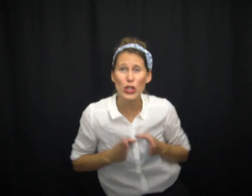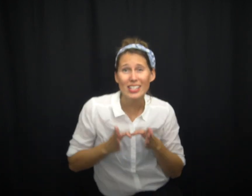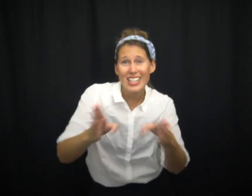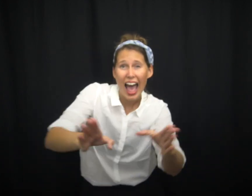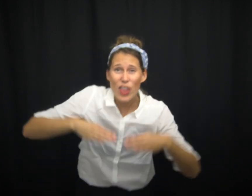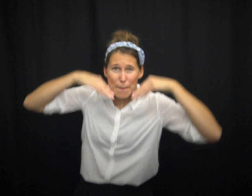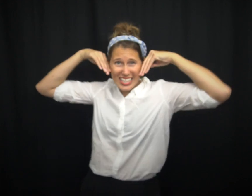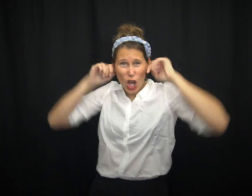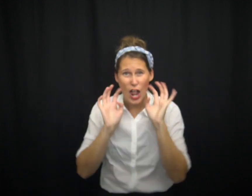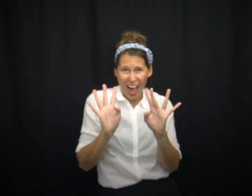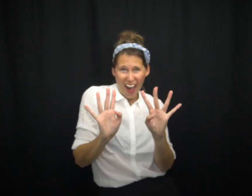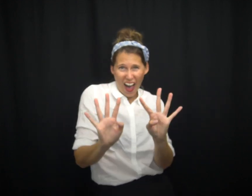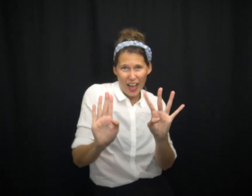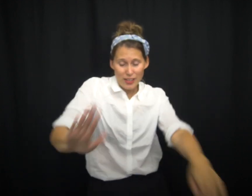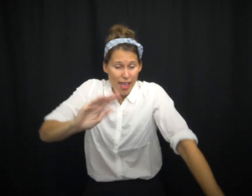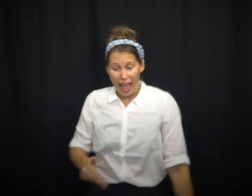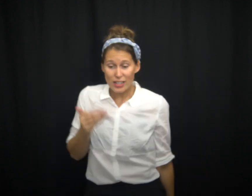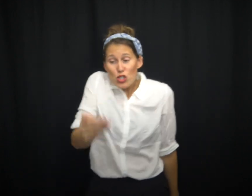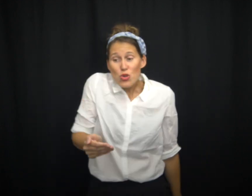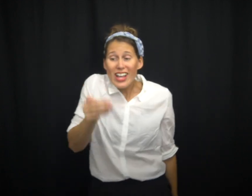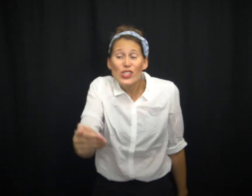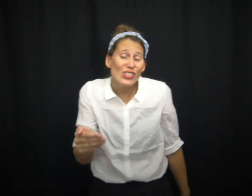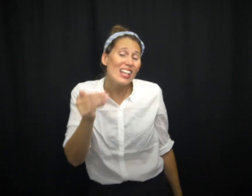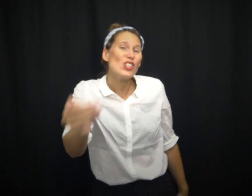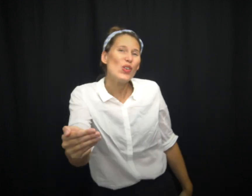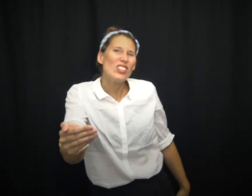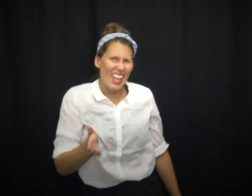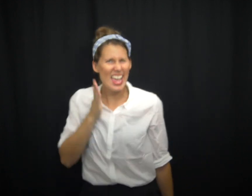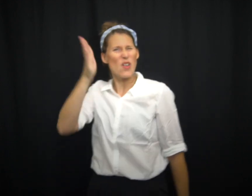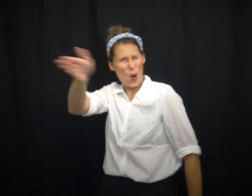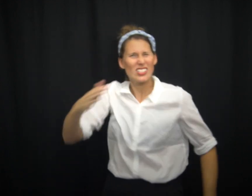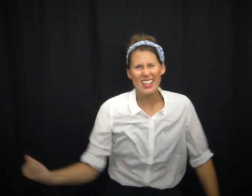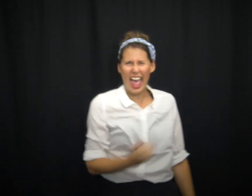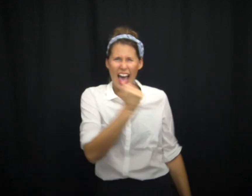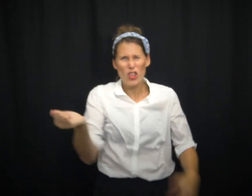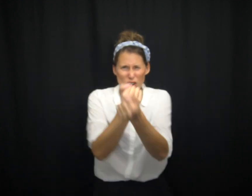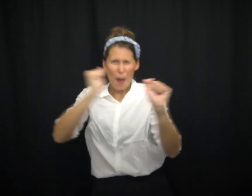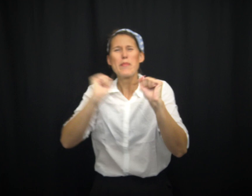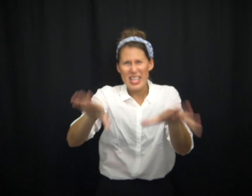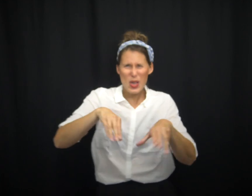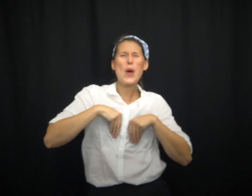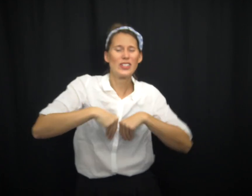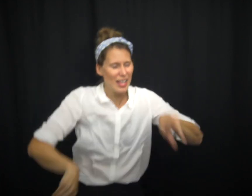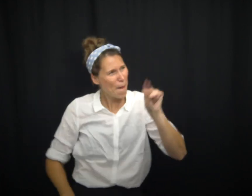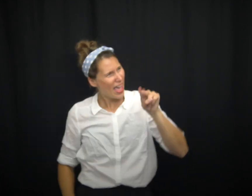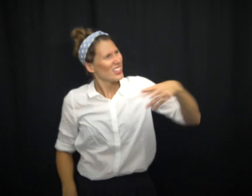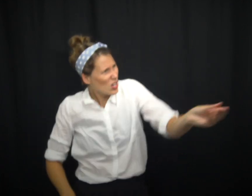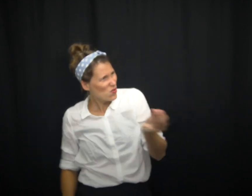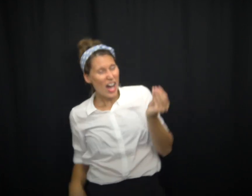de straten met je lach. En toen en toen en toen, ik word een held of kampioen. Met een kwast